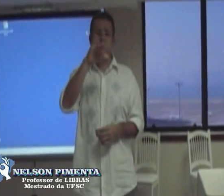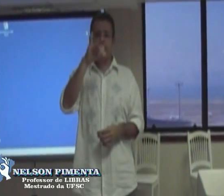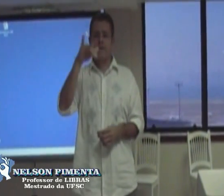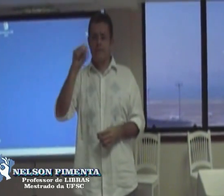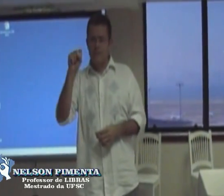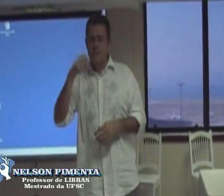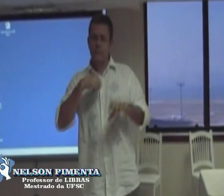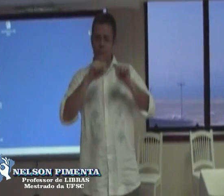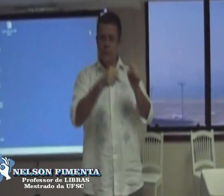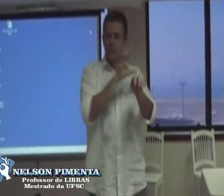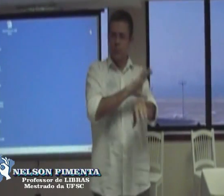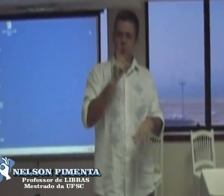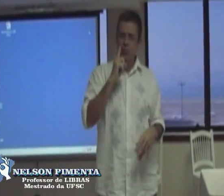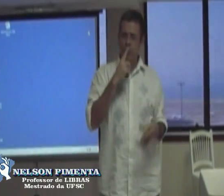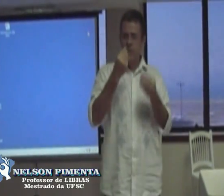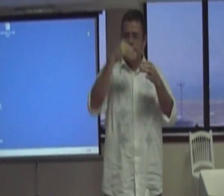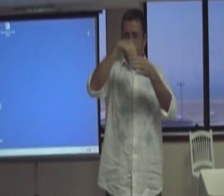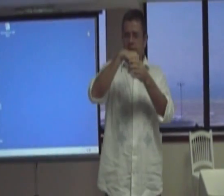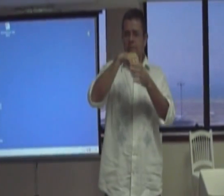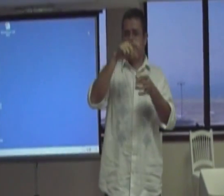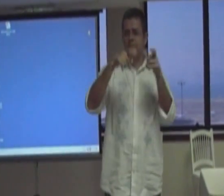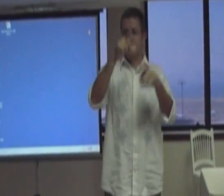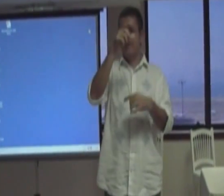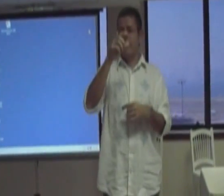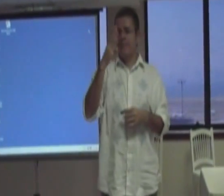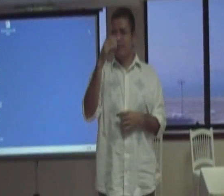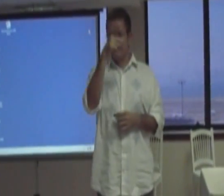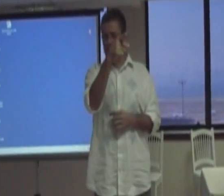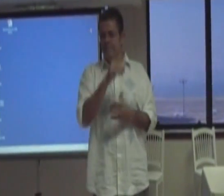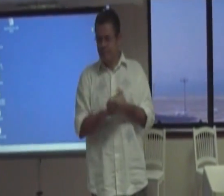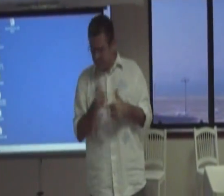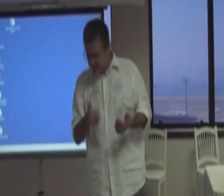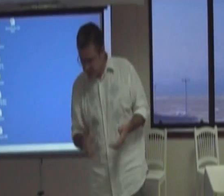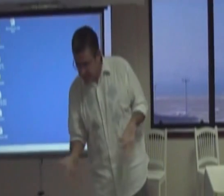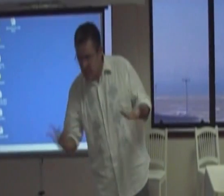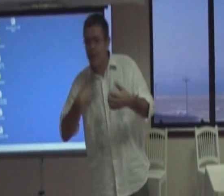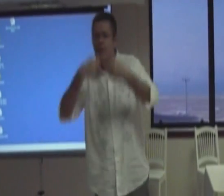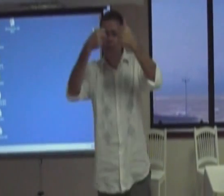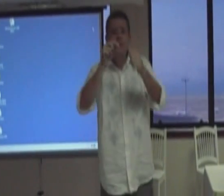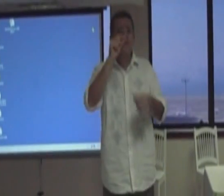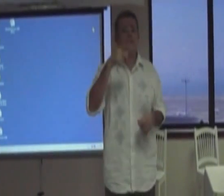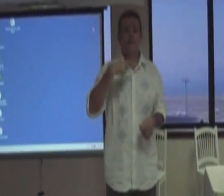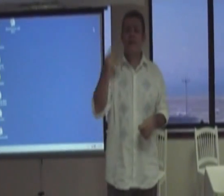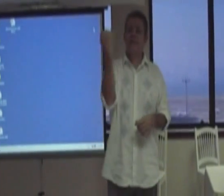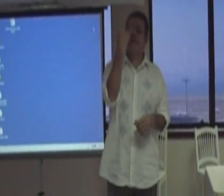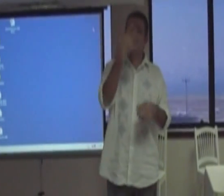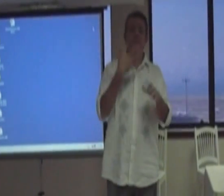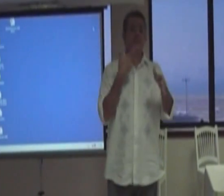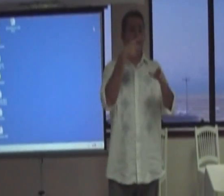aqui no Rio de Janeiro. Sou presidente do CIACS, que é o Centro de Arte e Cultura Surda, que fica em Botafogo. Eu gostaria de estar falando rapidamente